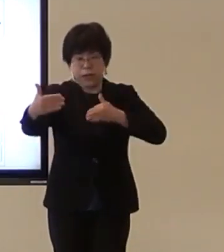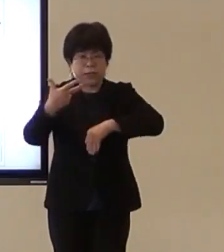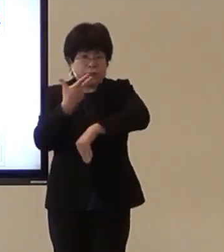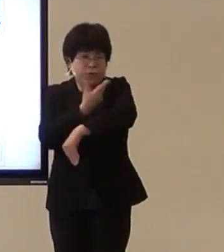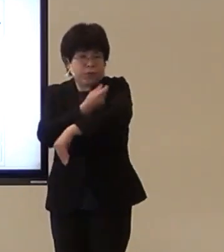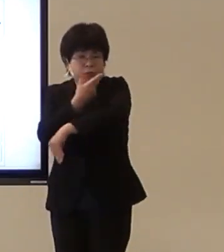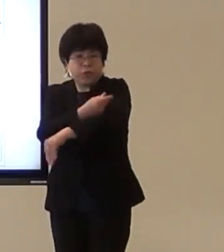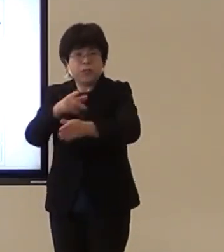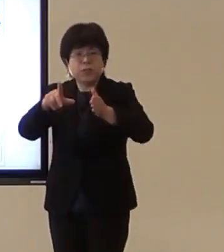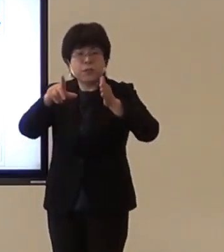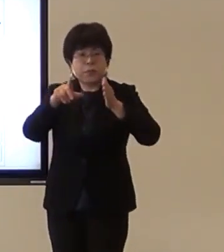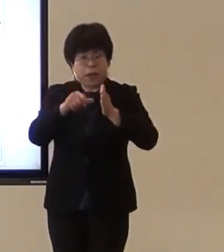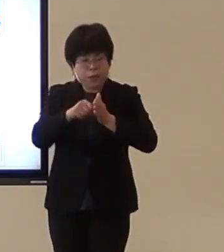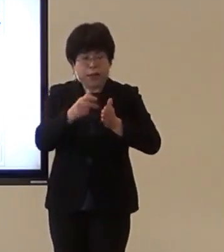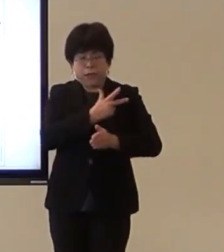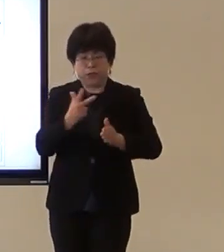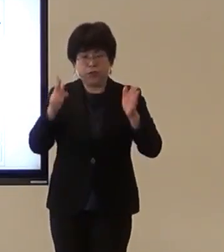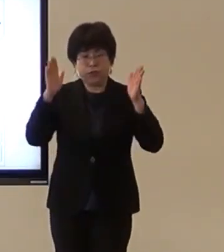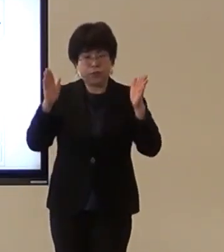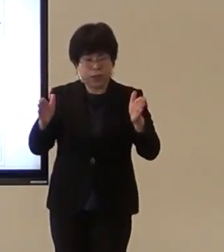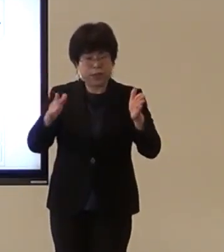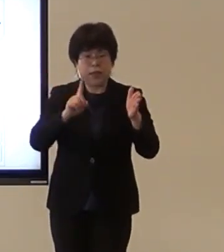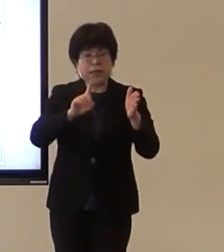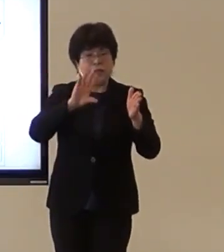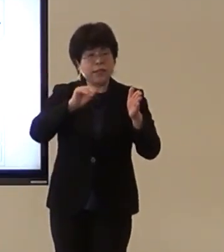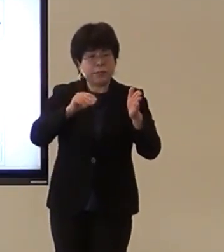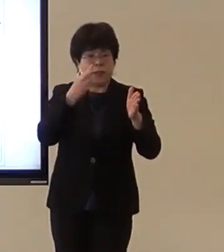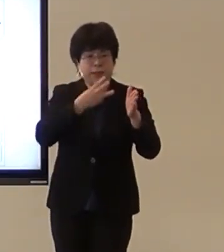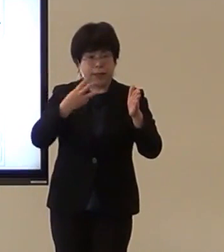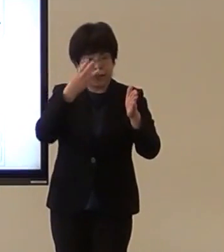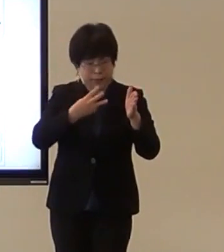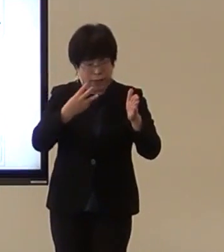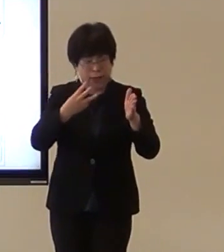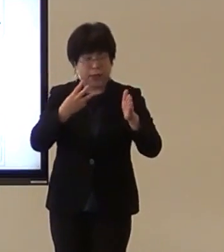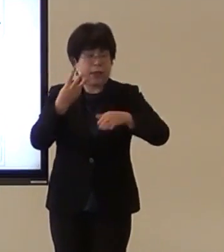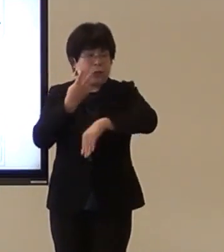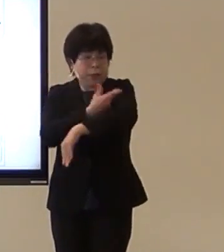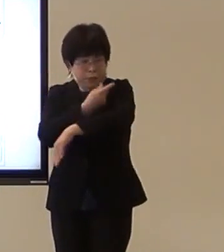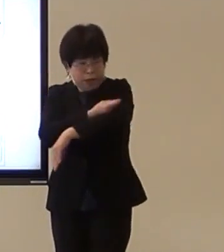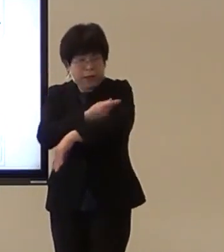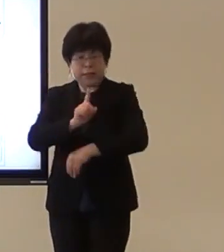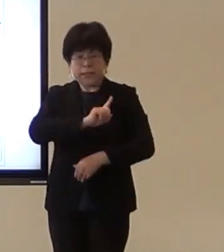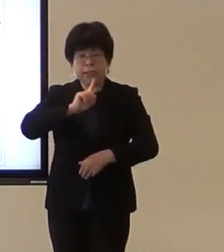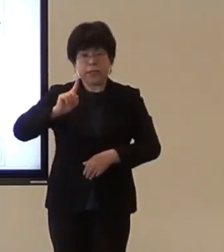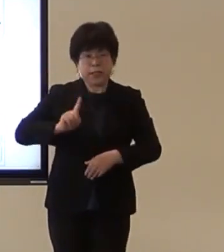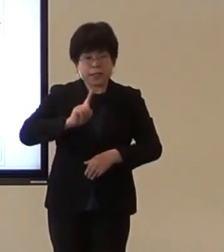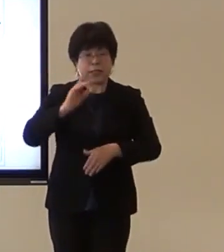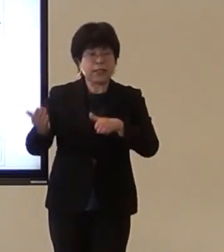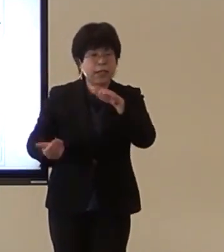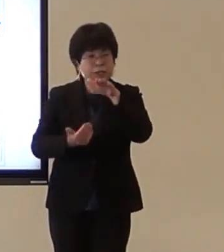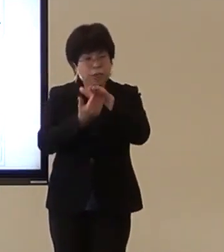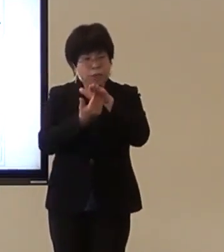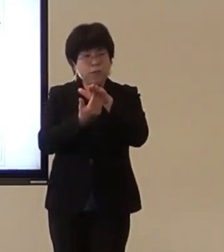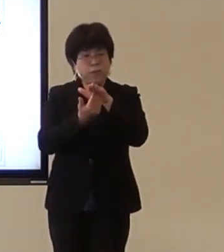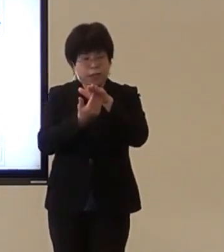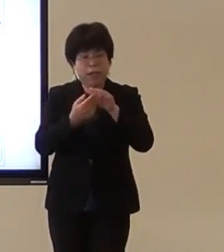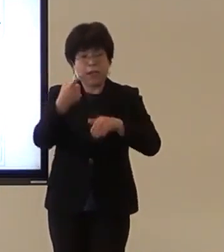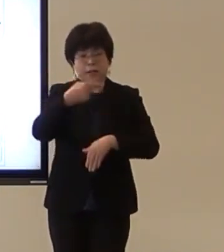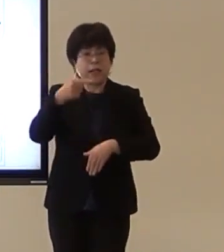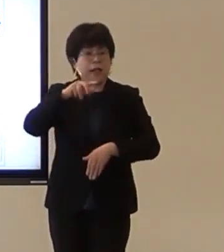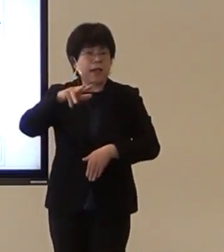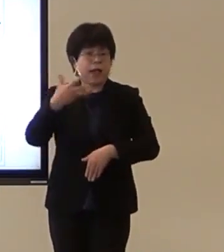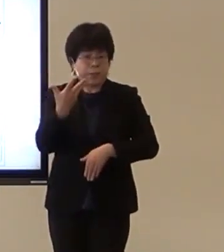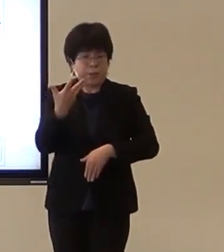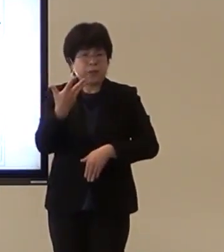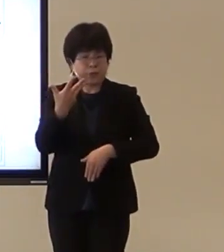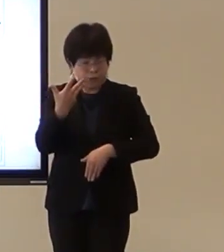あたり最大で約1万3千回、1日あたりでは最大で約1800回